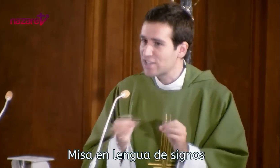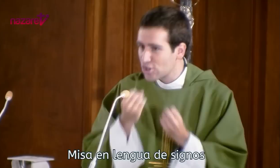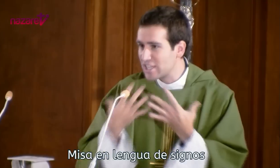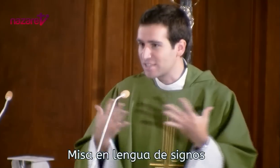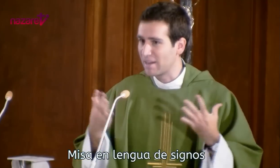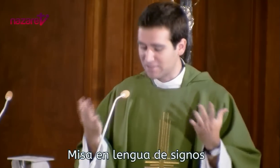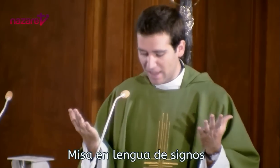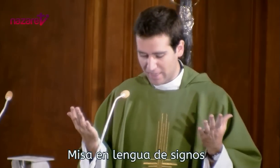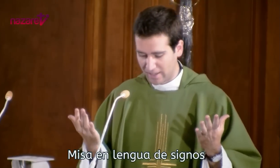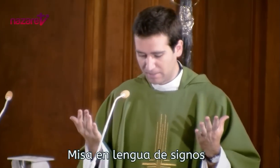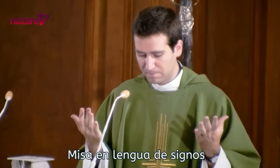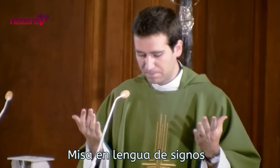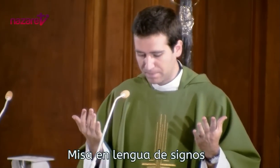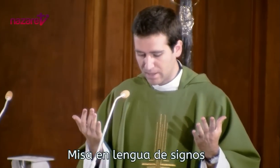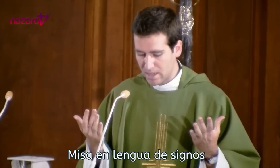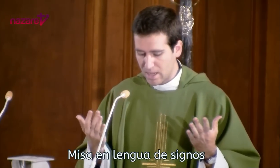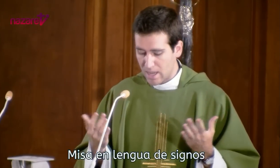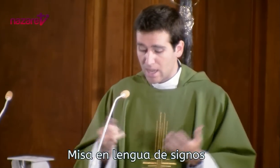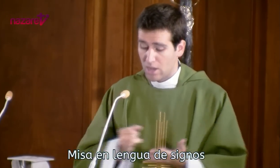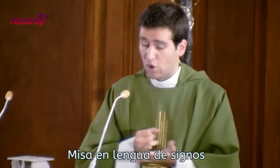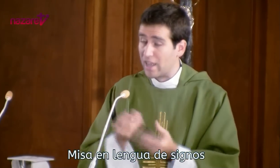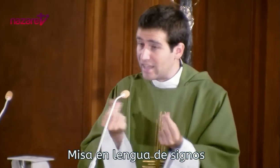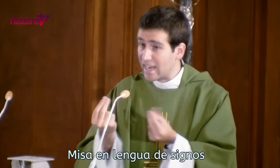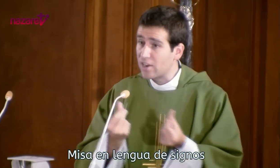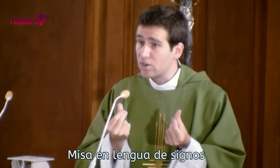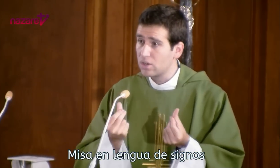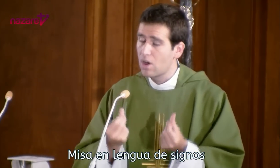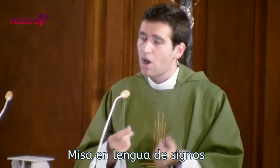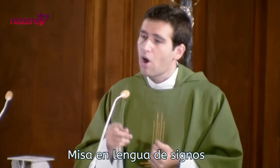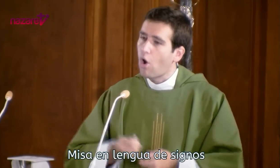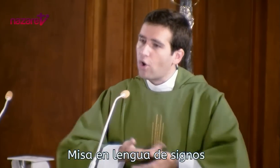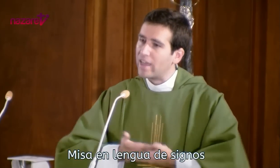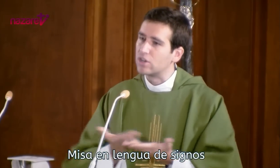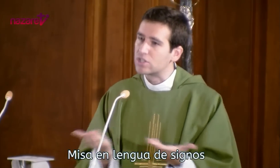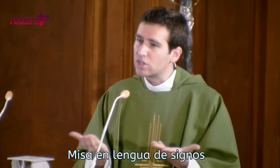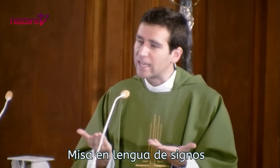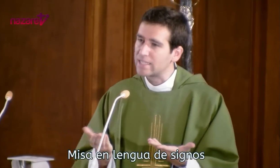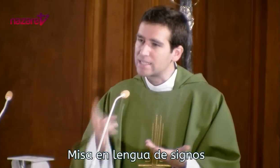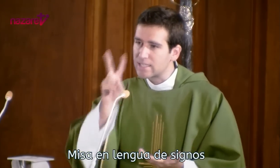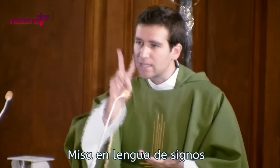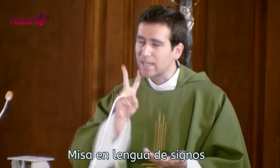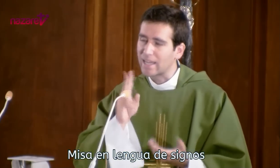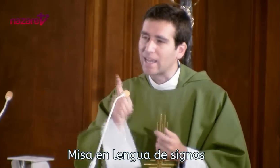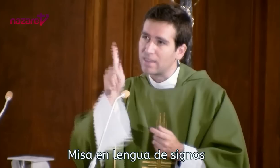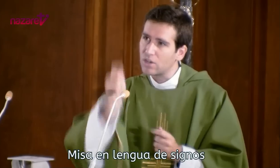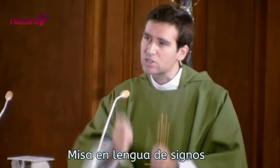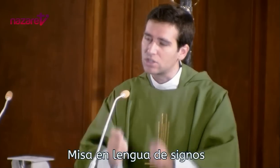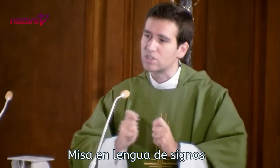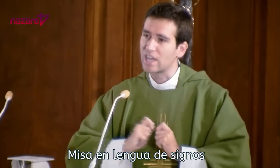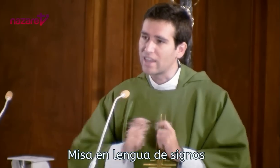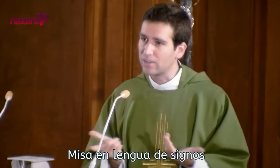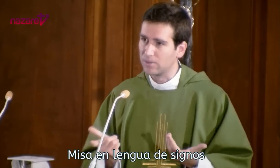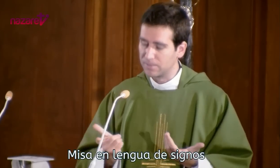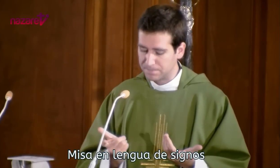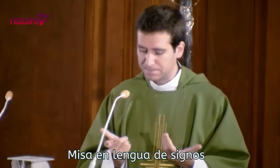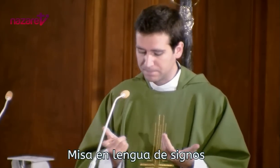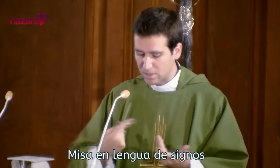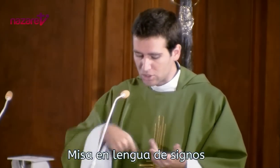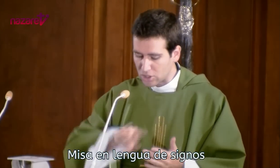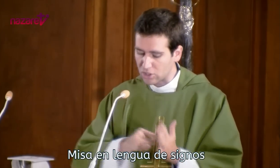sí es más fácil. O del dinero o de los dones que Dios nos ha dado. Nosotros